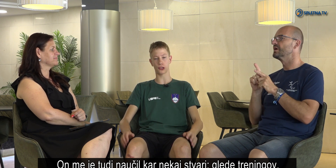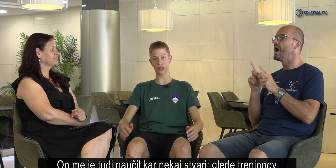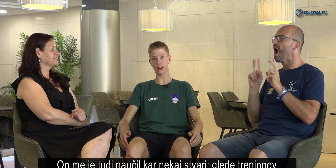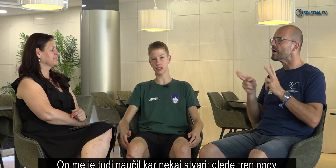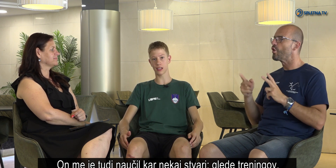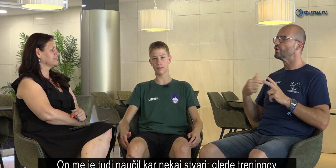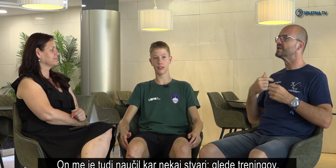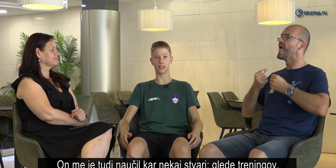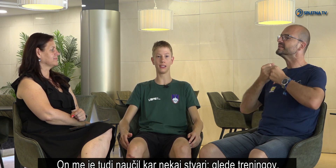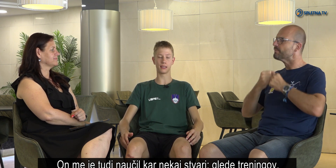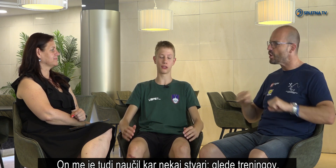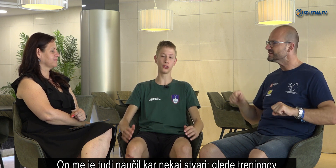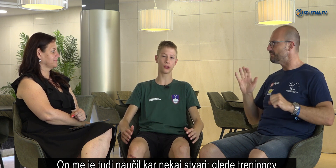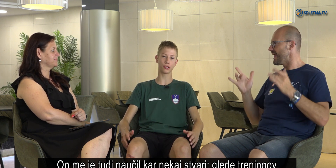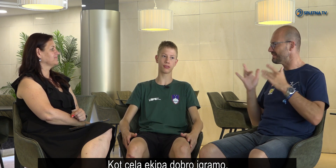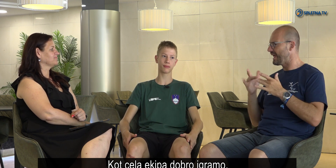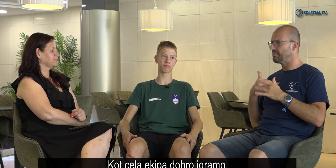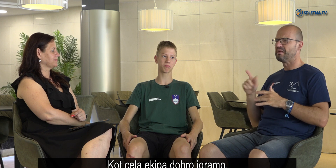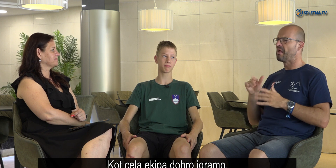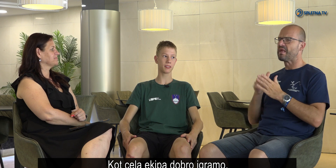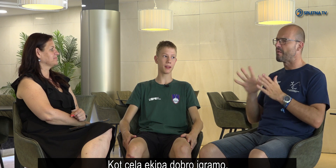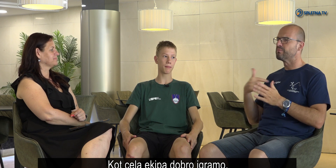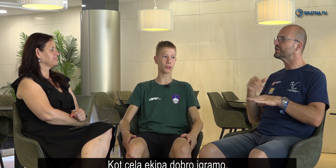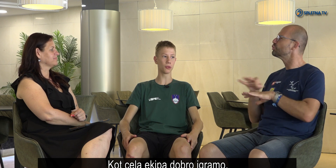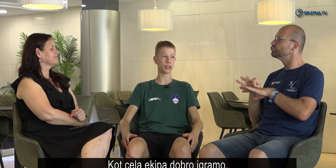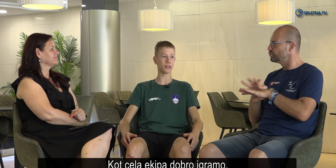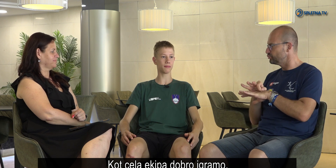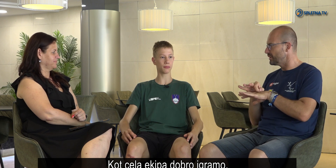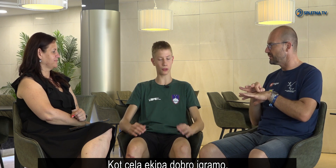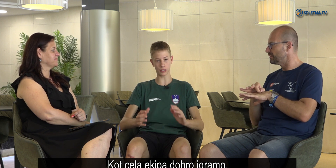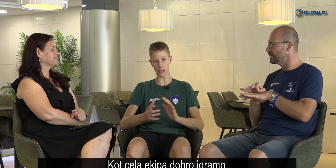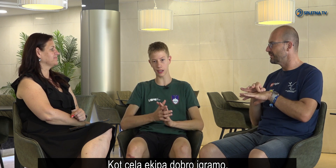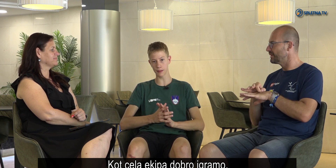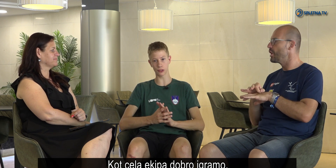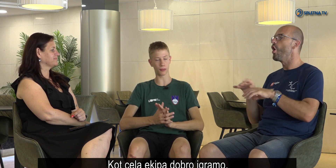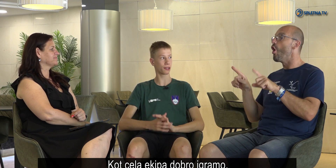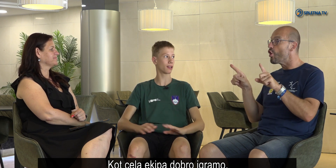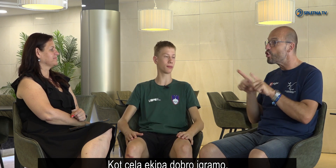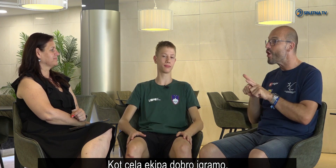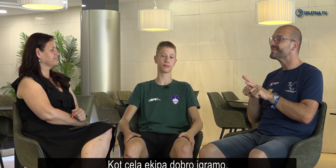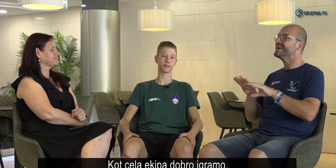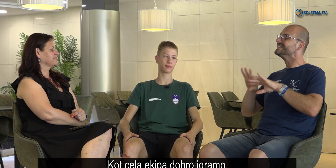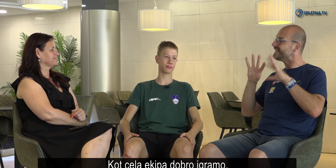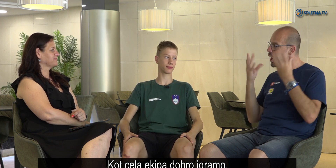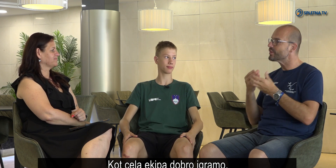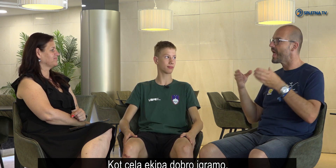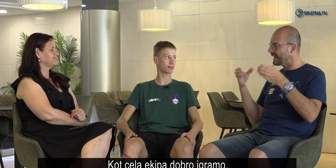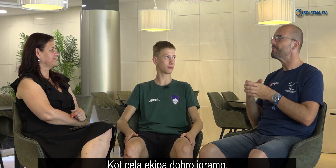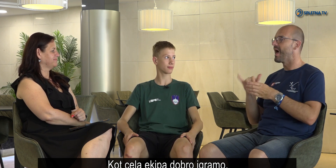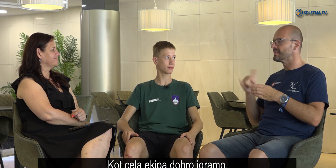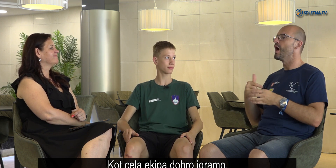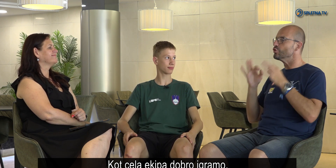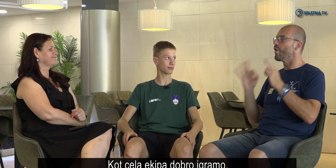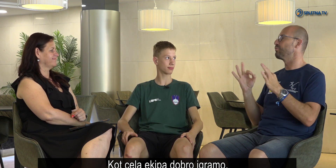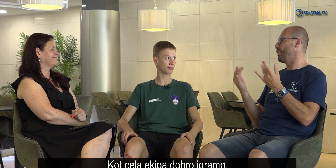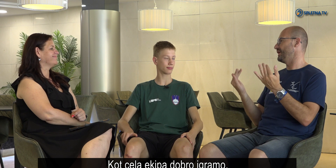bom sproščen na tekmi, da nisem živčen, pa tako, da kot cela ekipa dobro igramo.